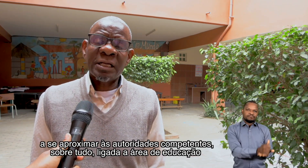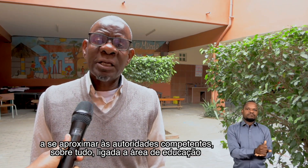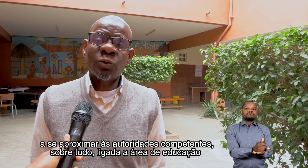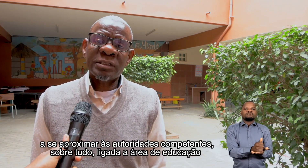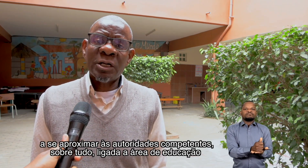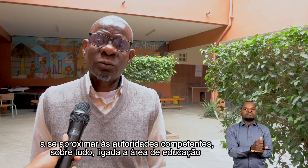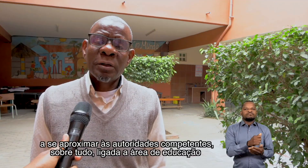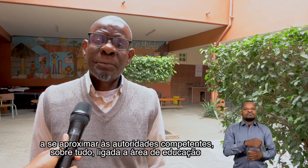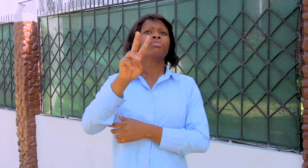área da educação.